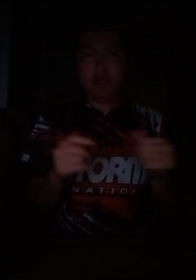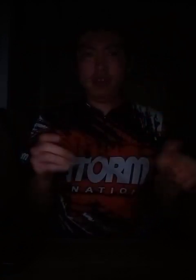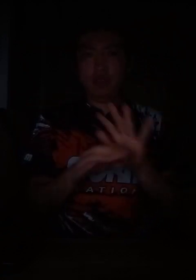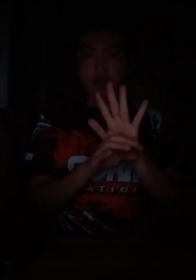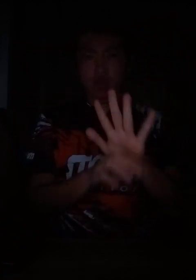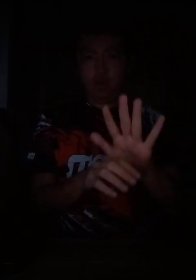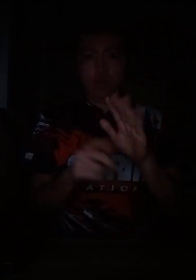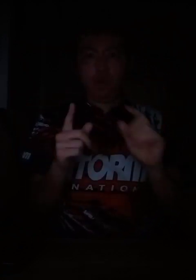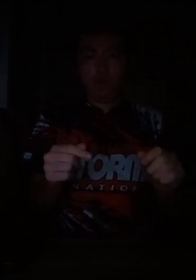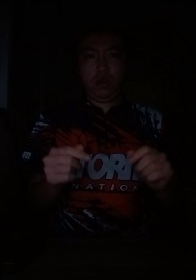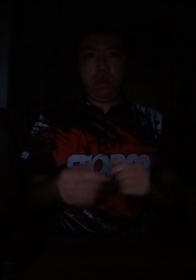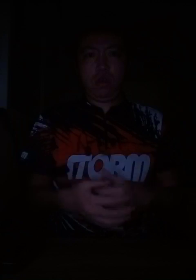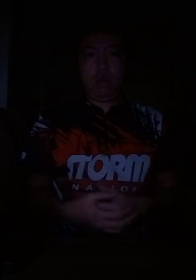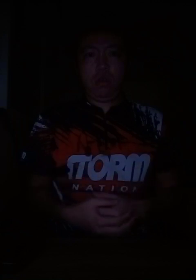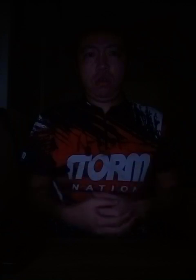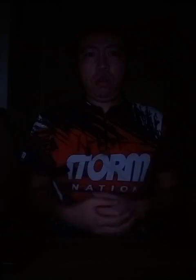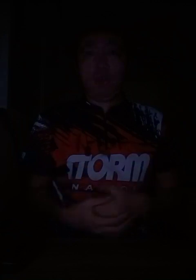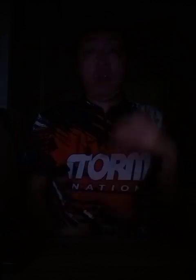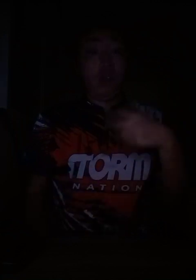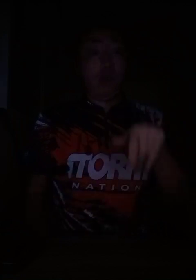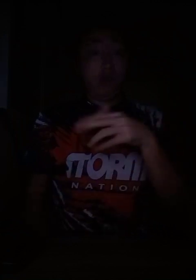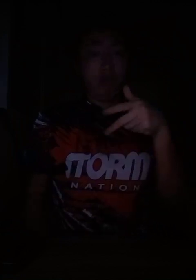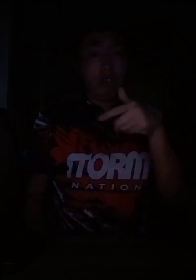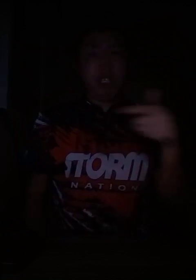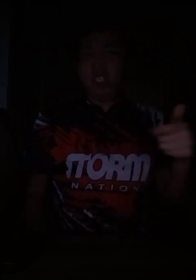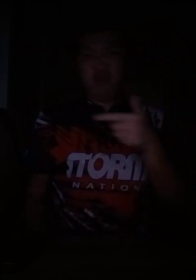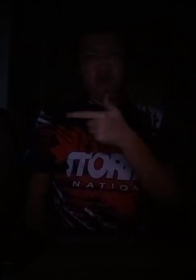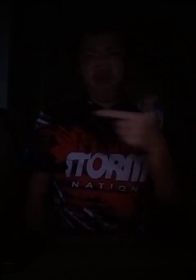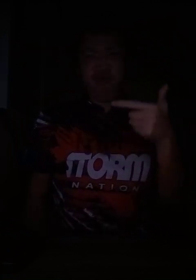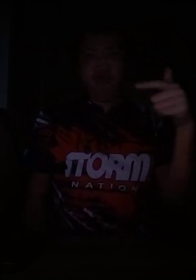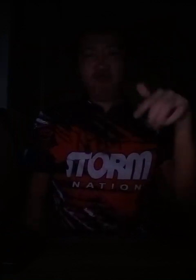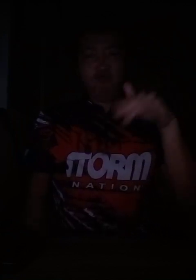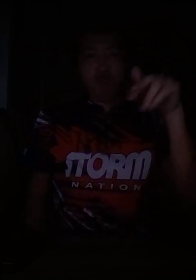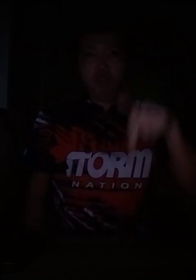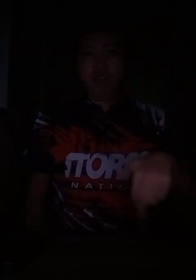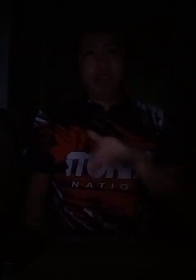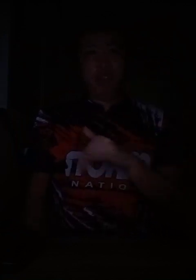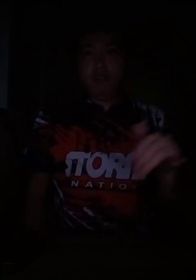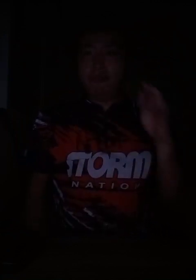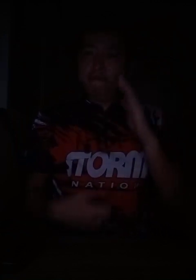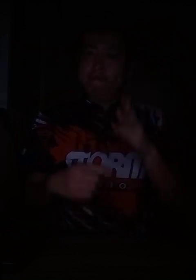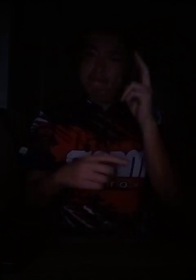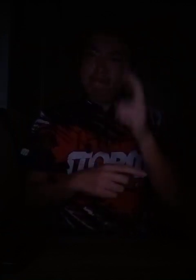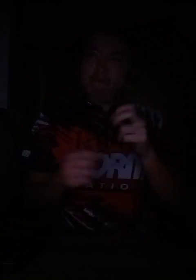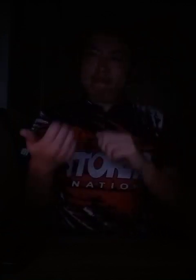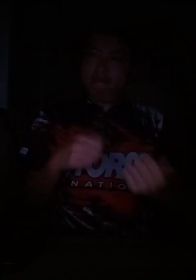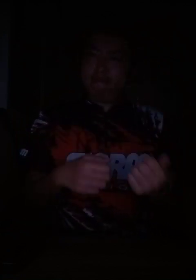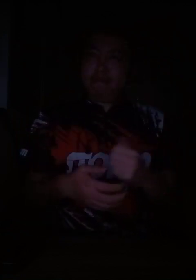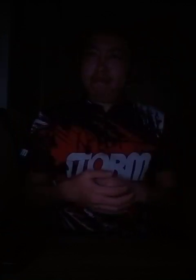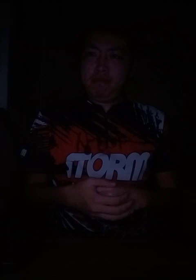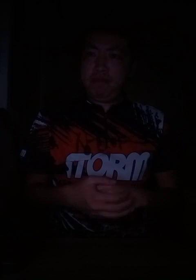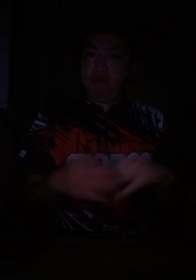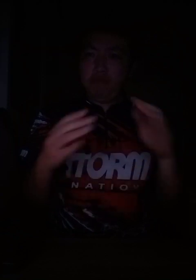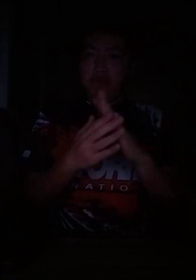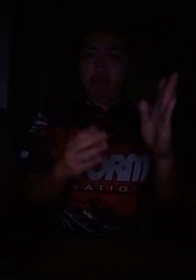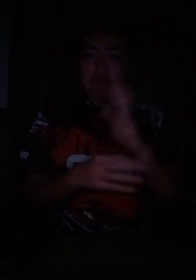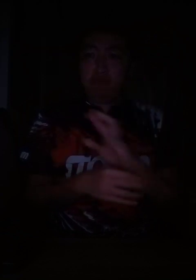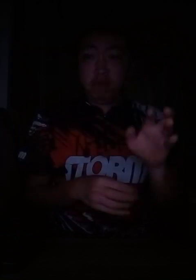선고했습니다. 단순히 자신의 경제적 궁핍을 해소하기 위한 잔혹한 살인 행위, 또 딸의 휴대전화를